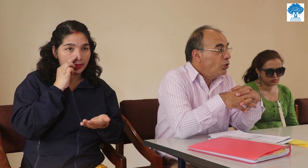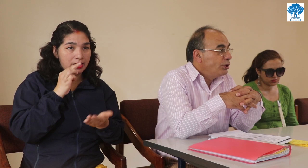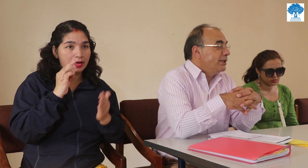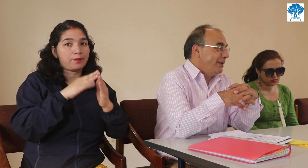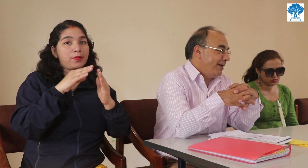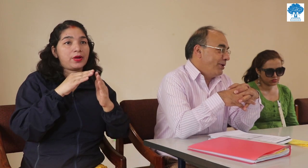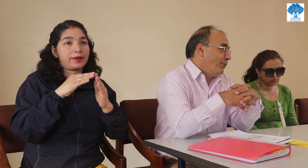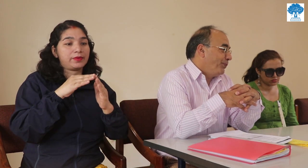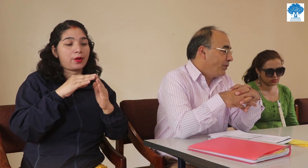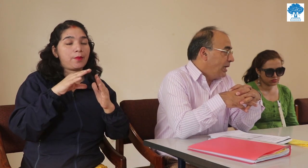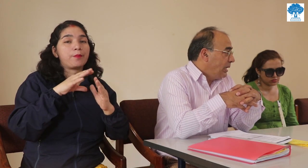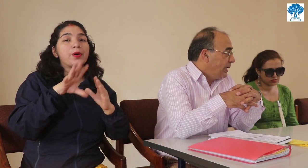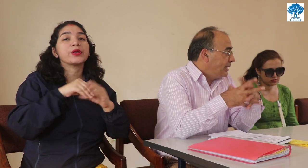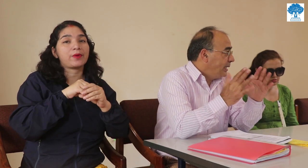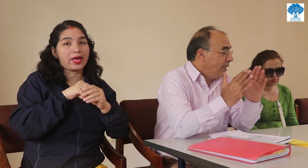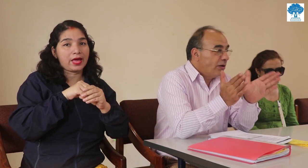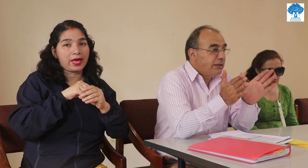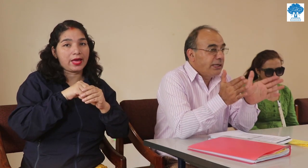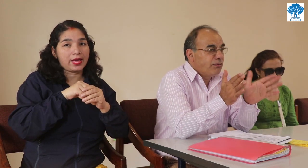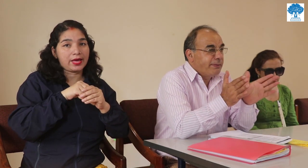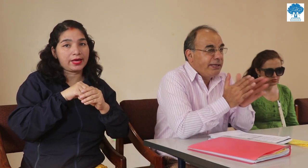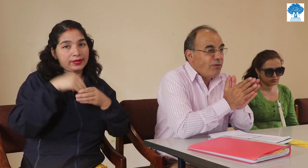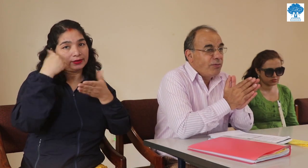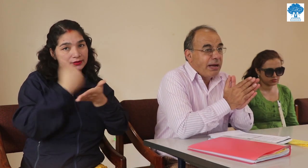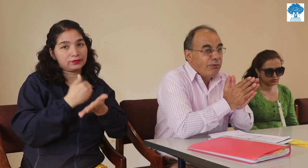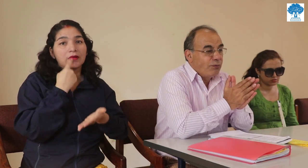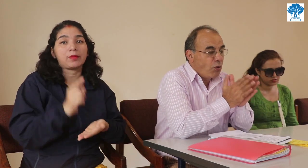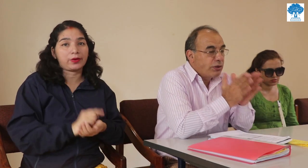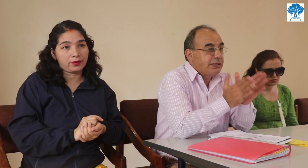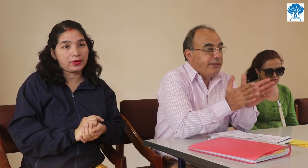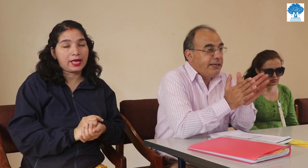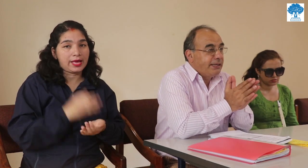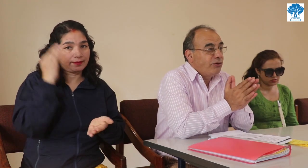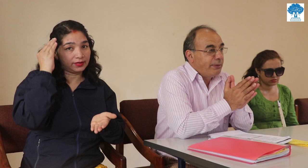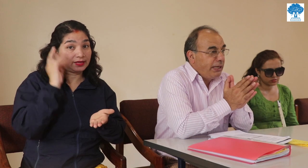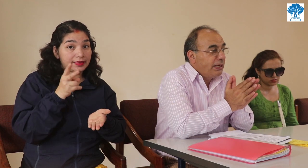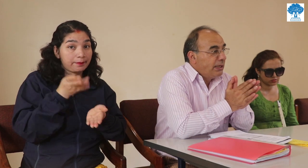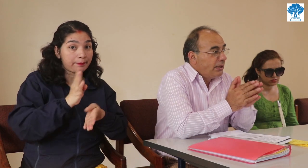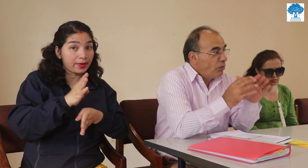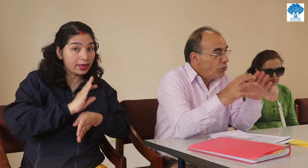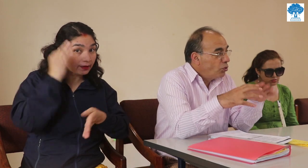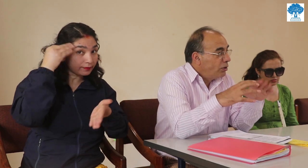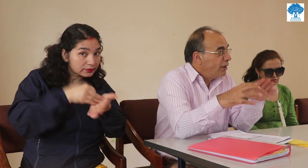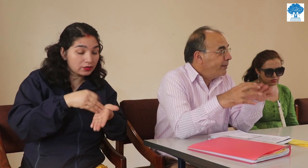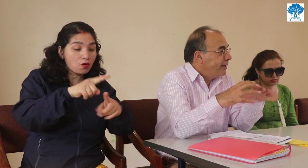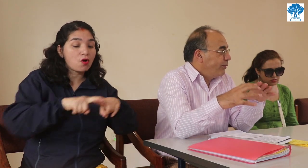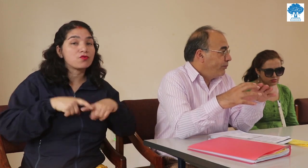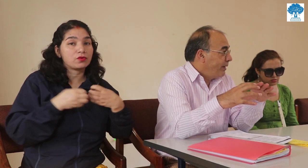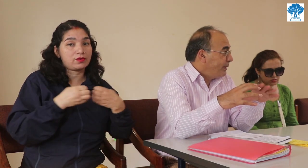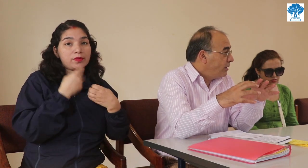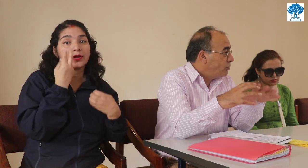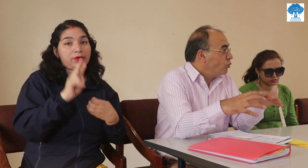परिवार नियोजन भनेर भन्यो. यसरी के अर्थ देखाउँछ भने अब हाम्रो फोकस त्यति बेला के थियो भने कन्ट्रोल गर्ने